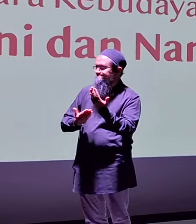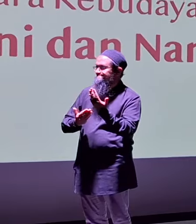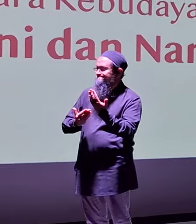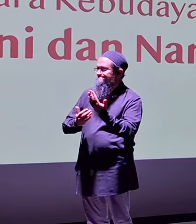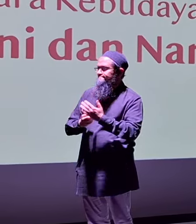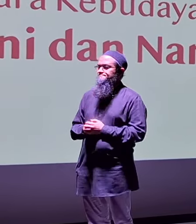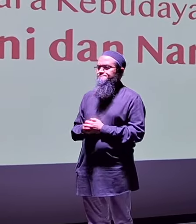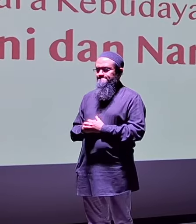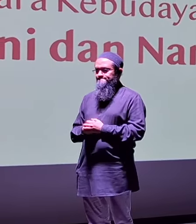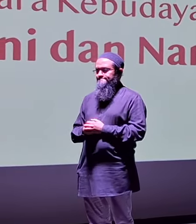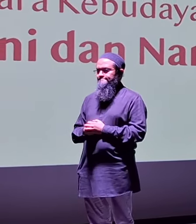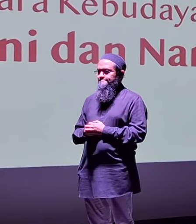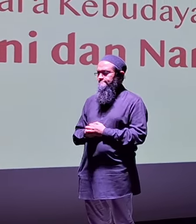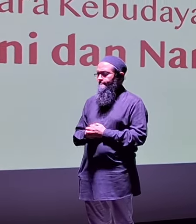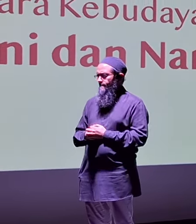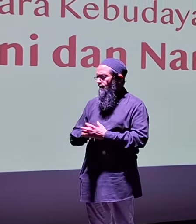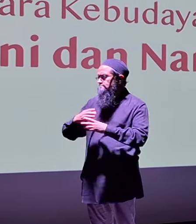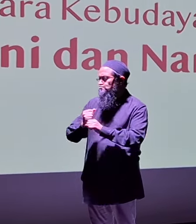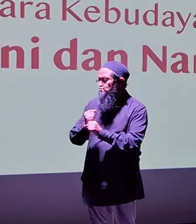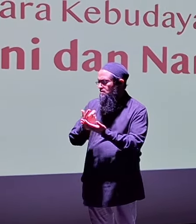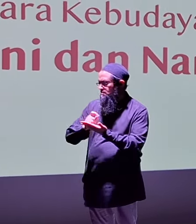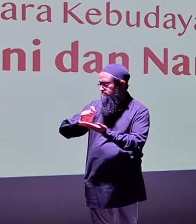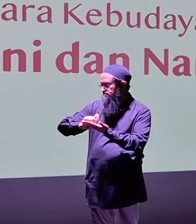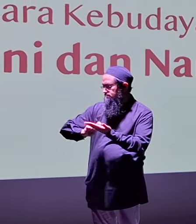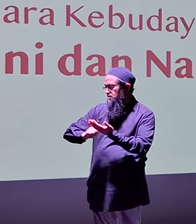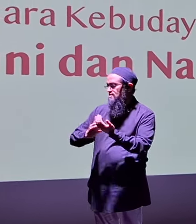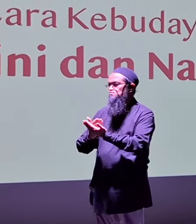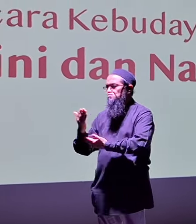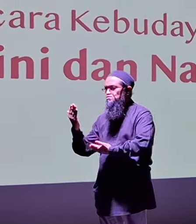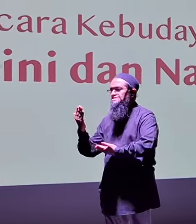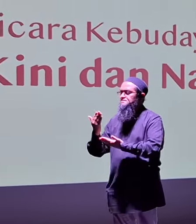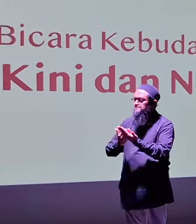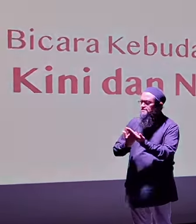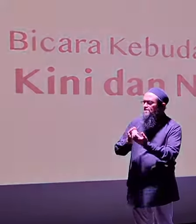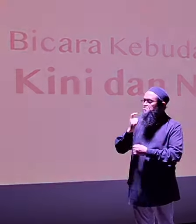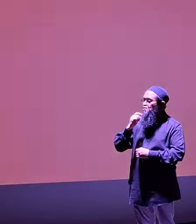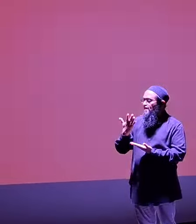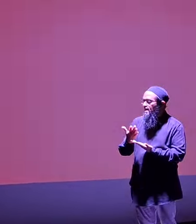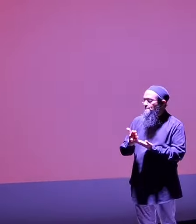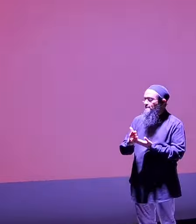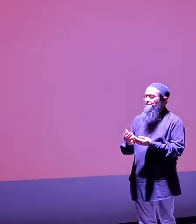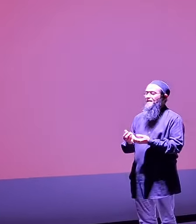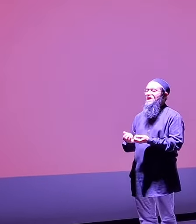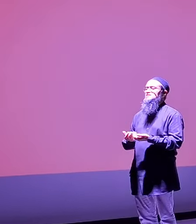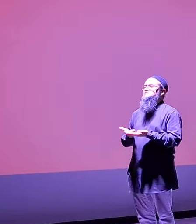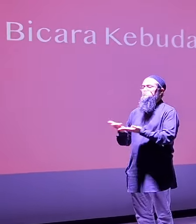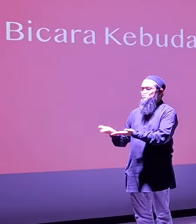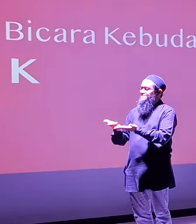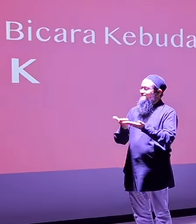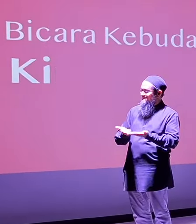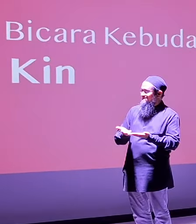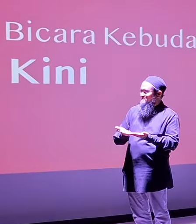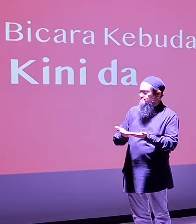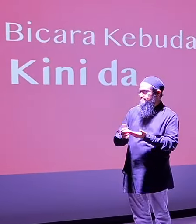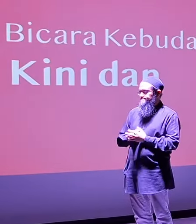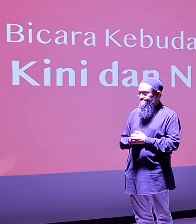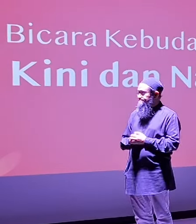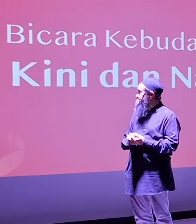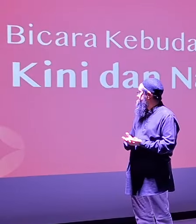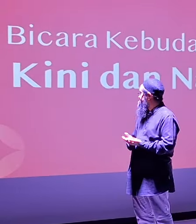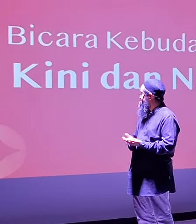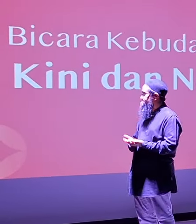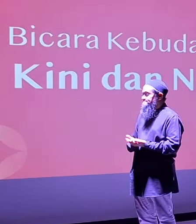kesenian, beliau juga menciptakan puisi yang mengangkat isu-isu sosial, dan tiga puisi karya beliau yang sangat dikenal